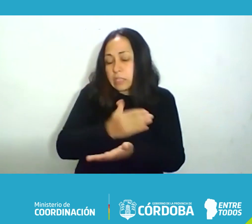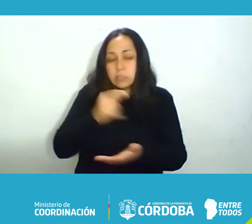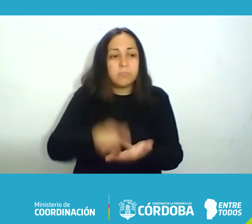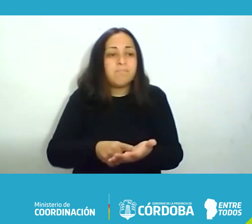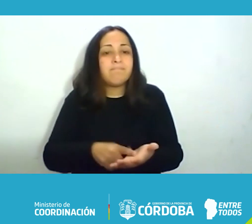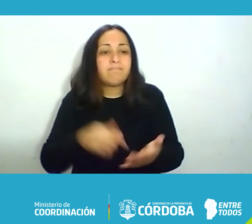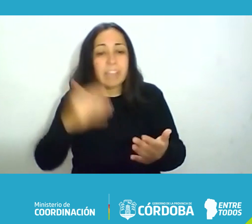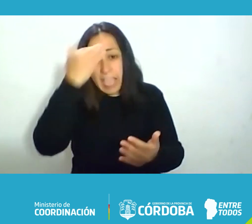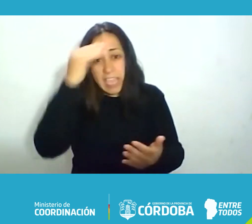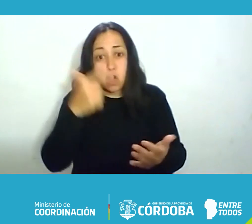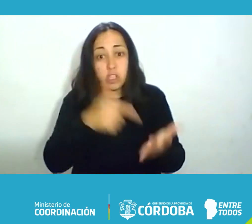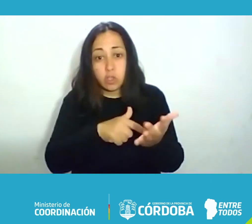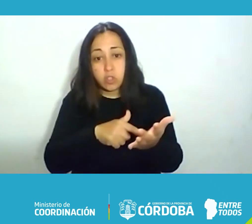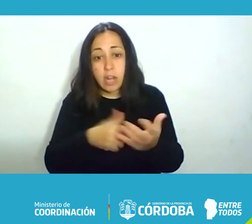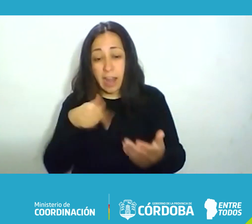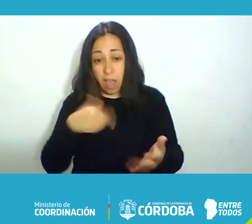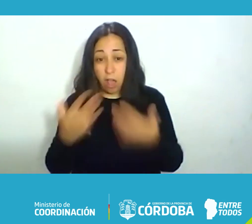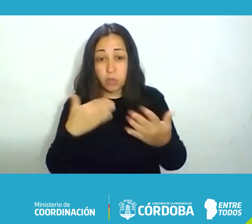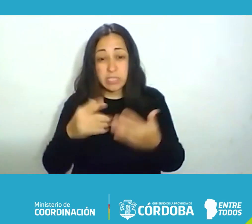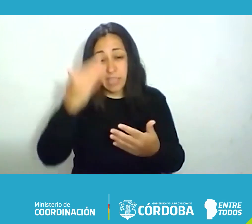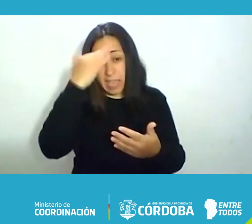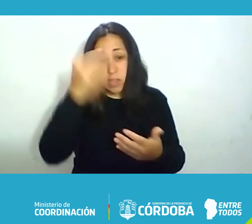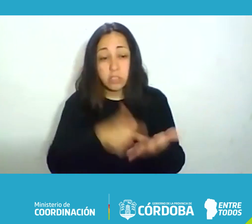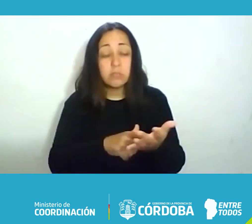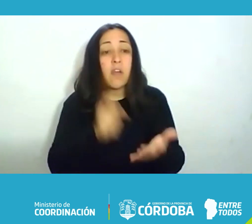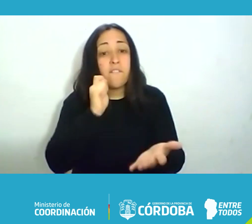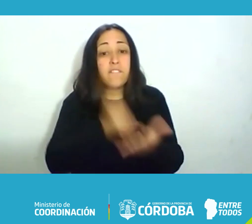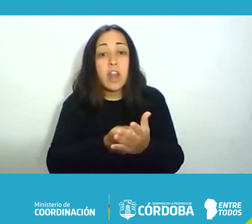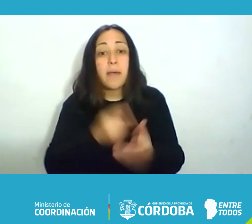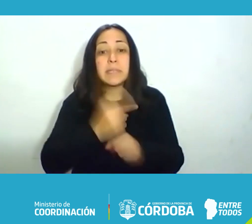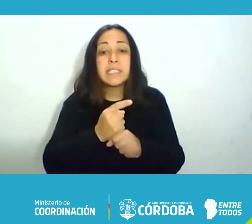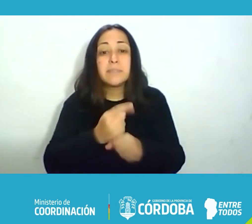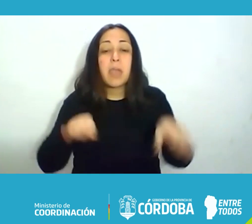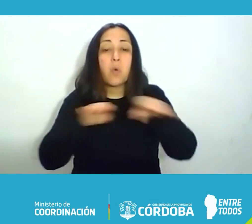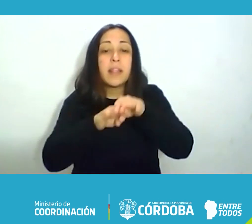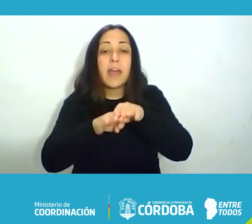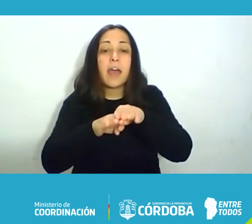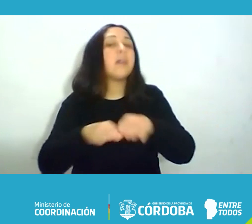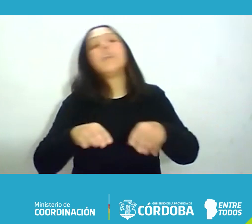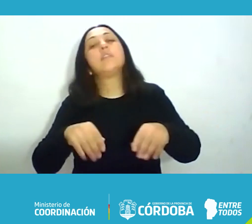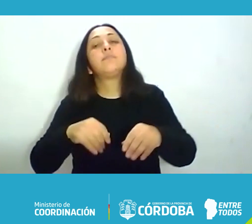ser declarada inconstitucional la audiencia por violación a los principios de igualdad, providencia y no